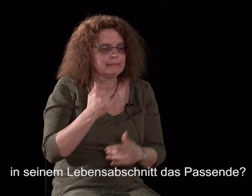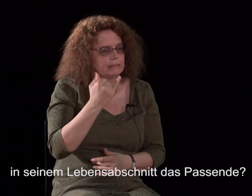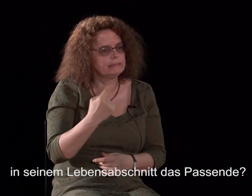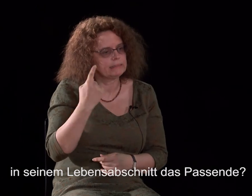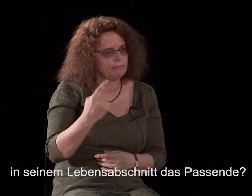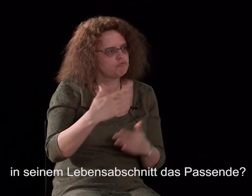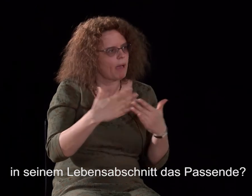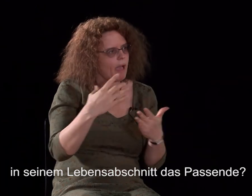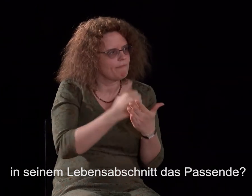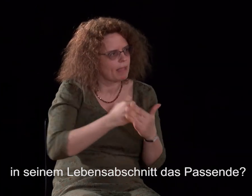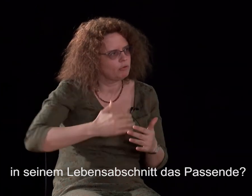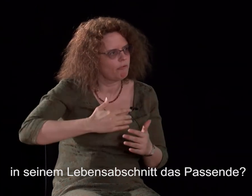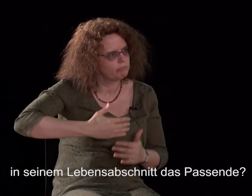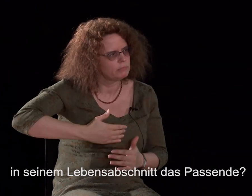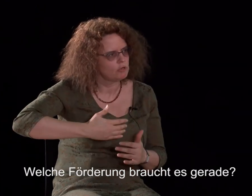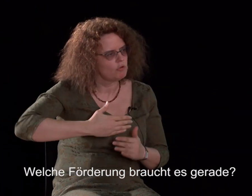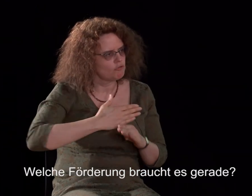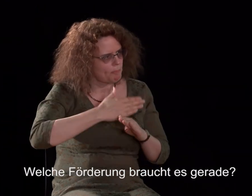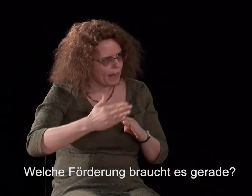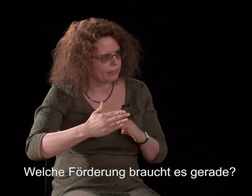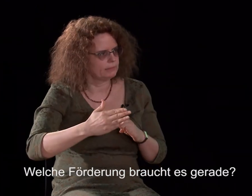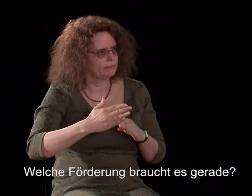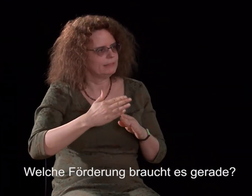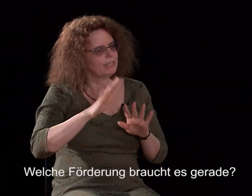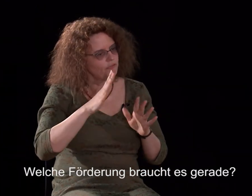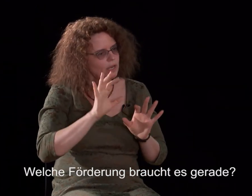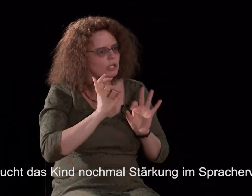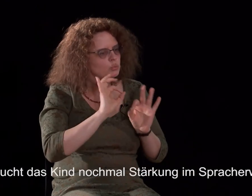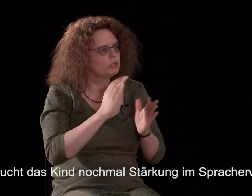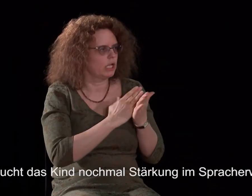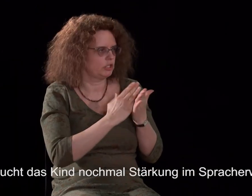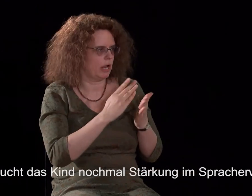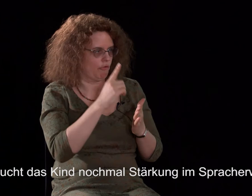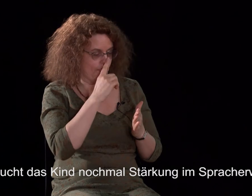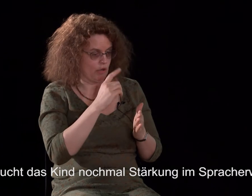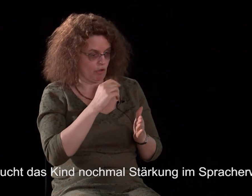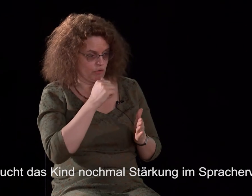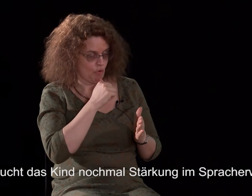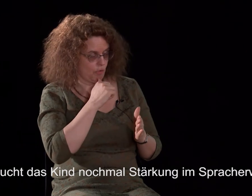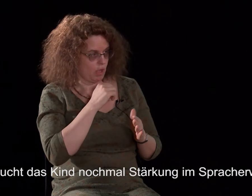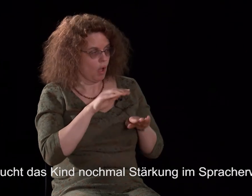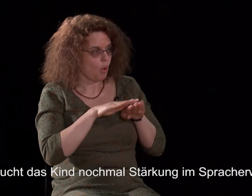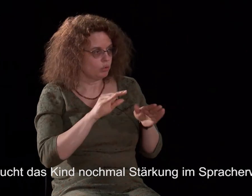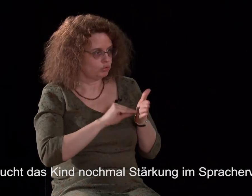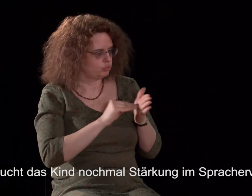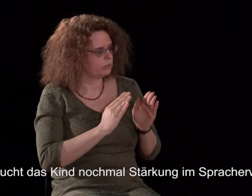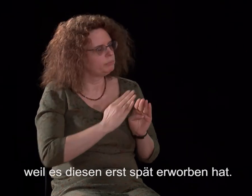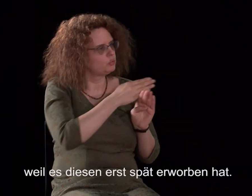das Passende. Welche Förderung braucht es gerade? Braucht es vielleicht nochmal Stärkung im Spracherwerb, weil es diesen